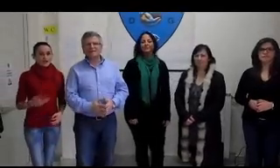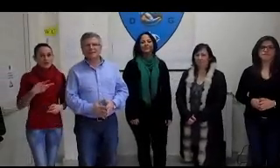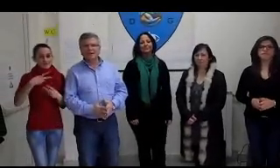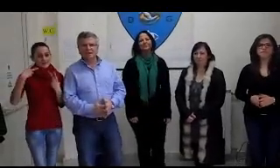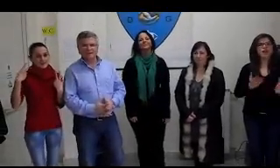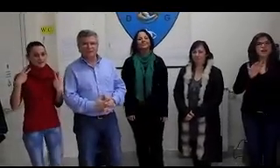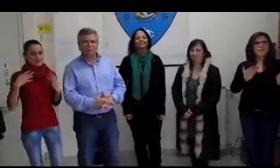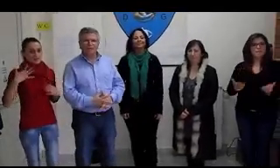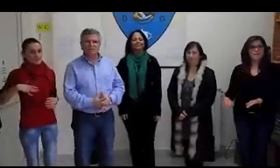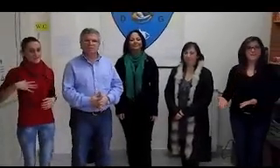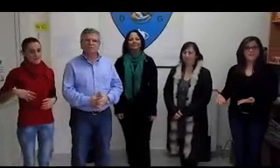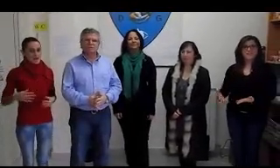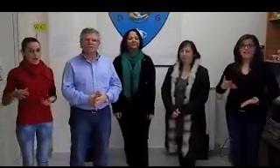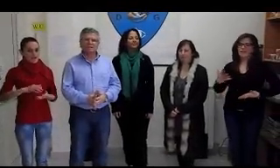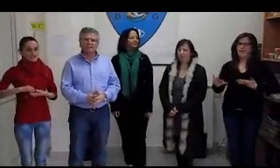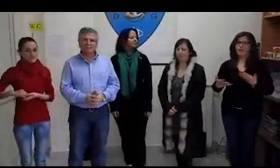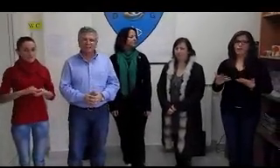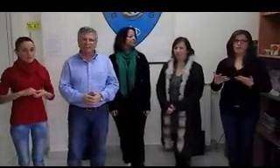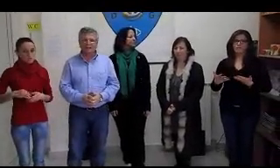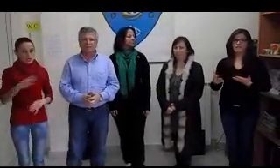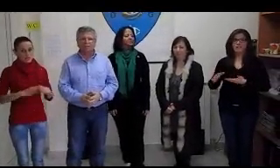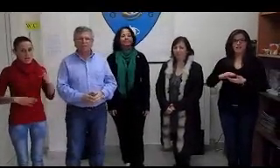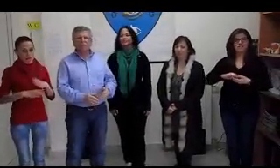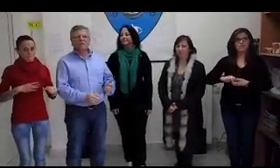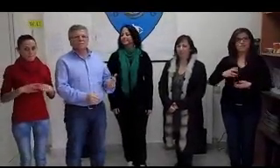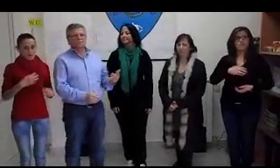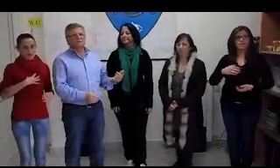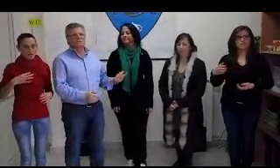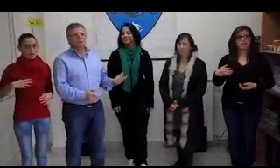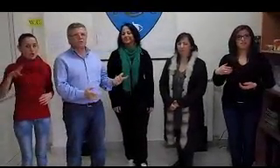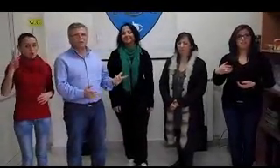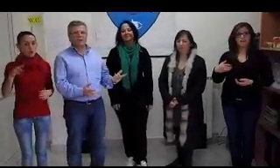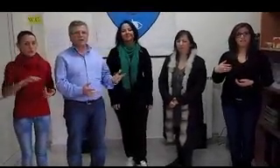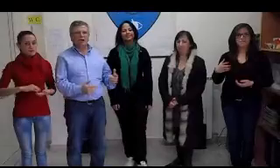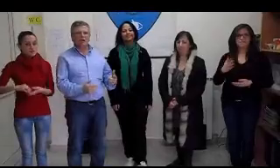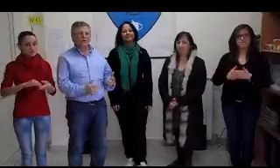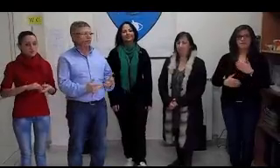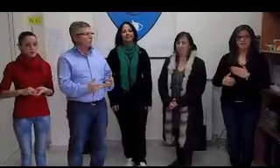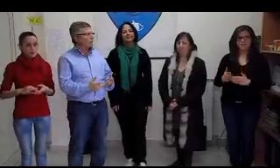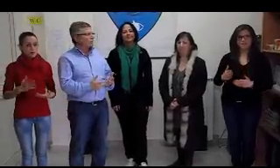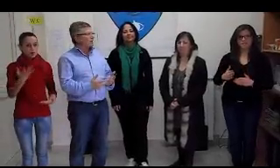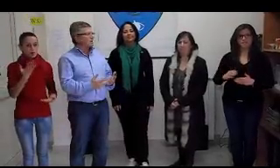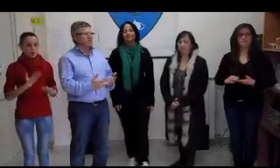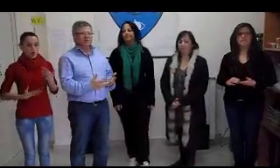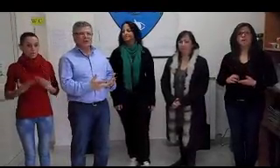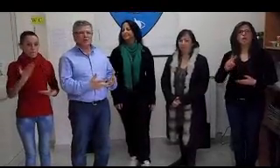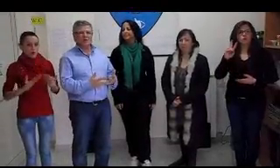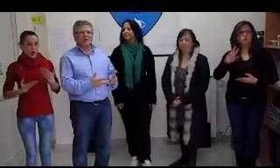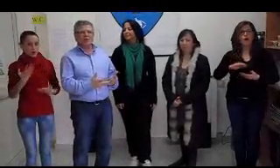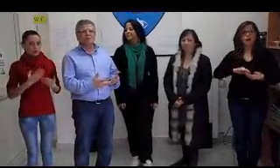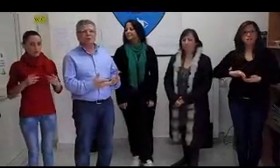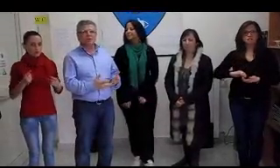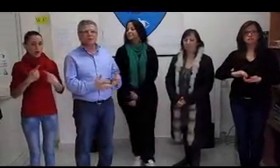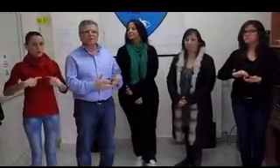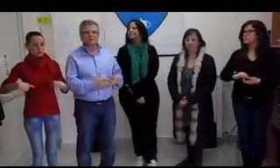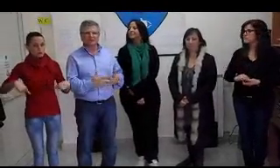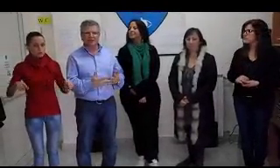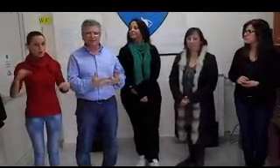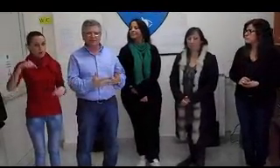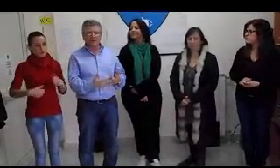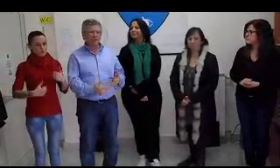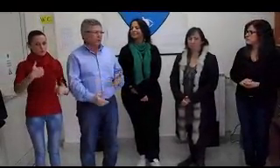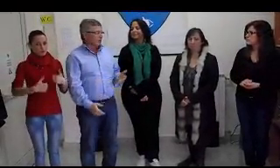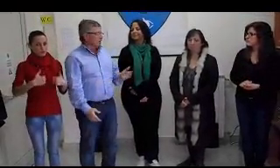volendo ripresentare come associazione disabile Gragnano due associazioni che hanno partecipato e hanno collaborato a